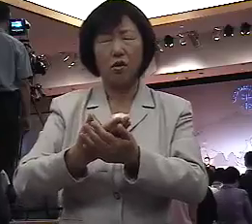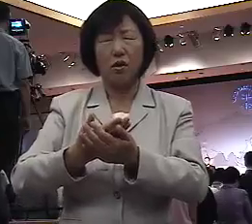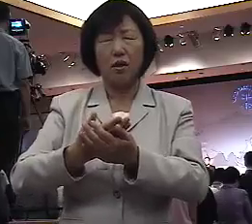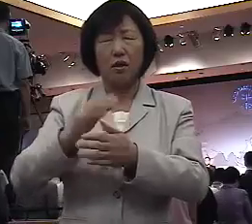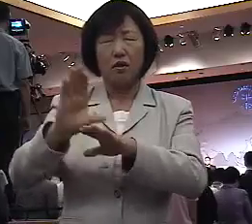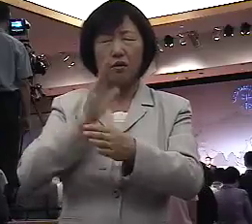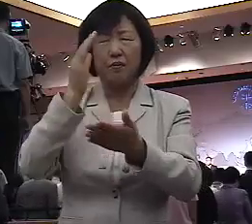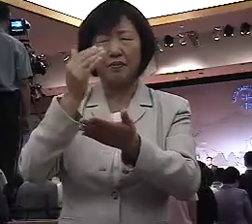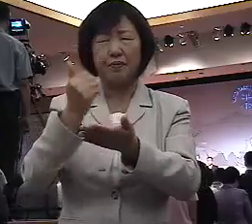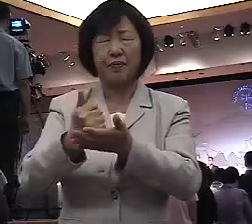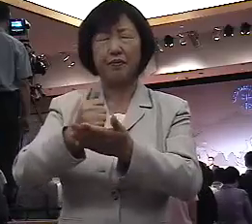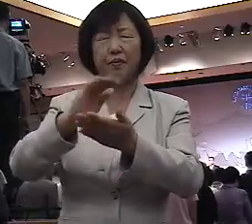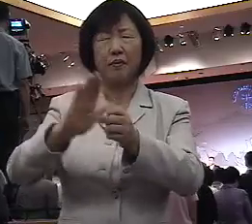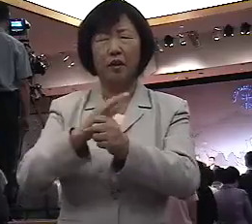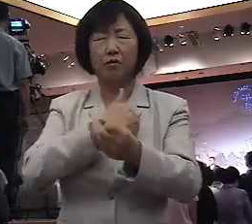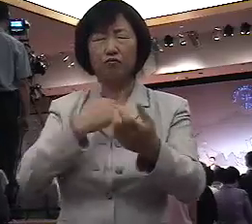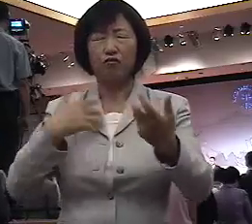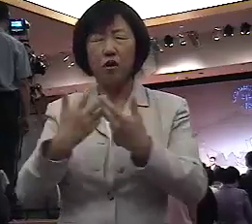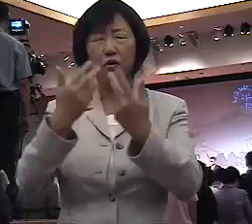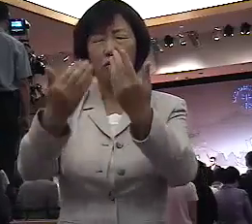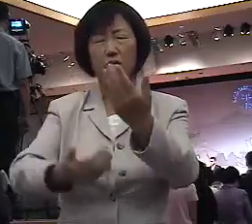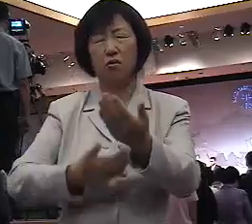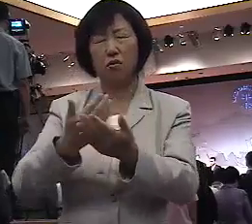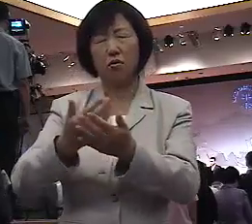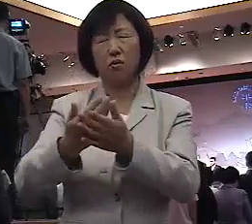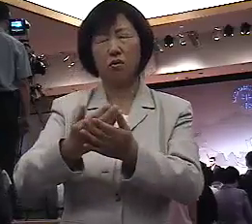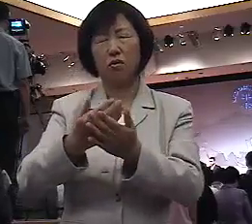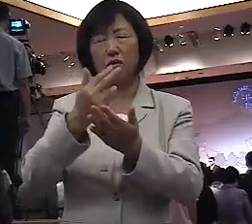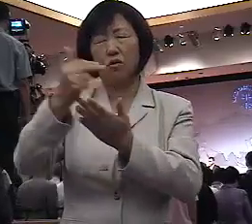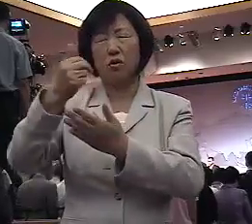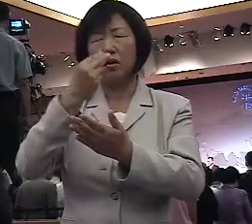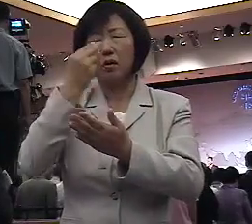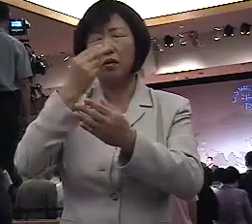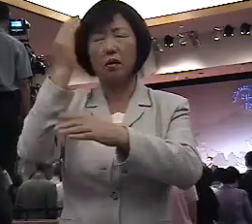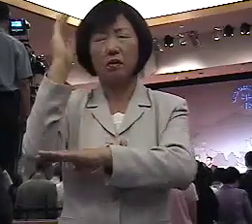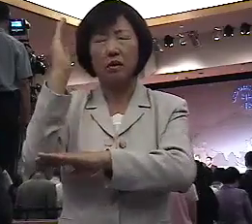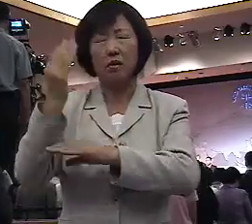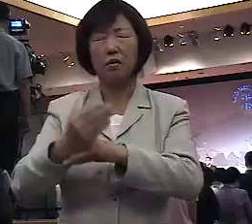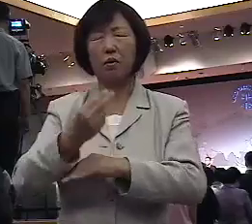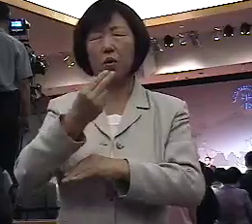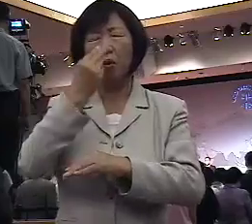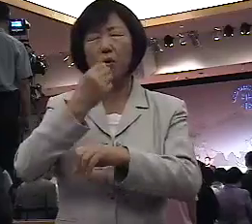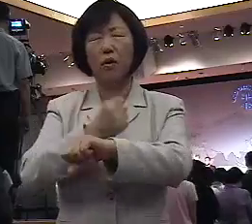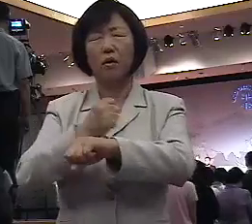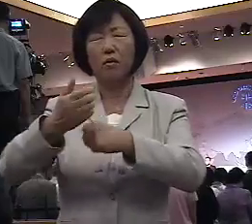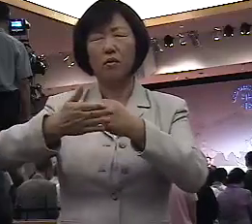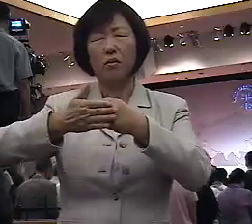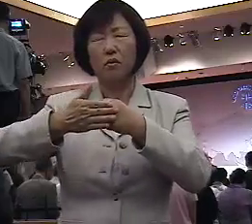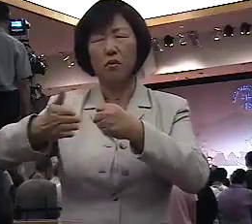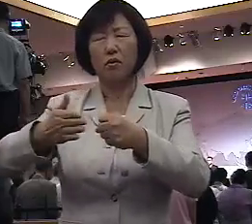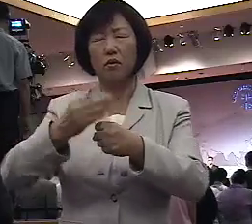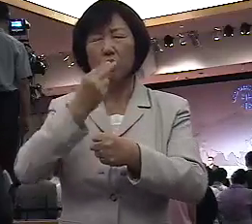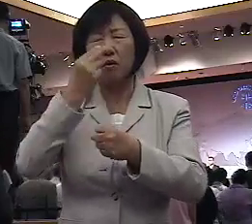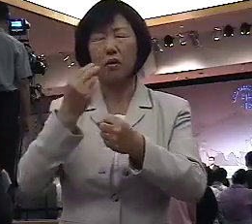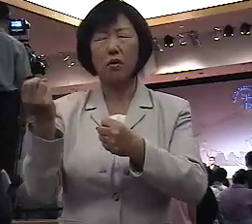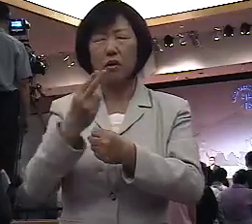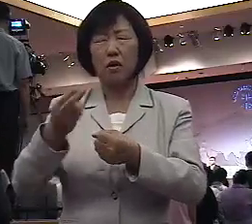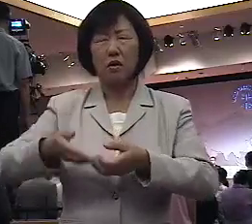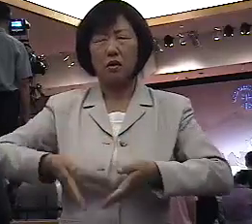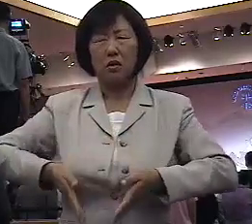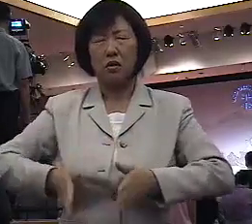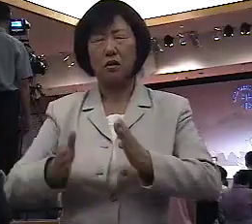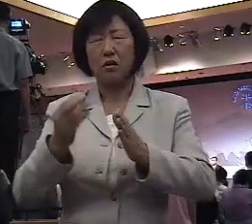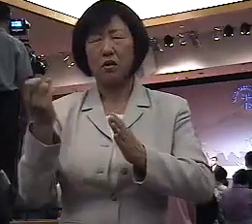사랑하심으로 충만케 하옵소서. 아멘. 주의 생명의 말씀과 성령으로 호흡케 하심으로 생명으로 거듭나는